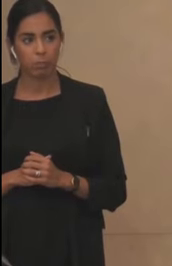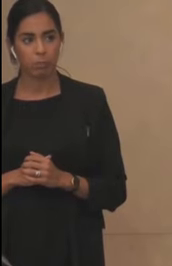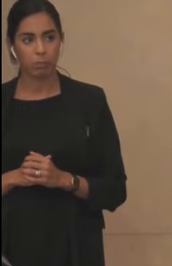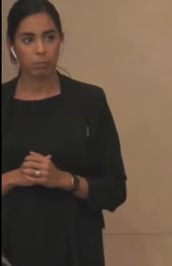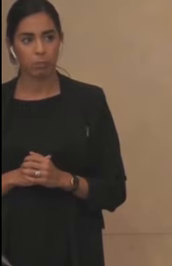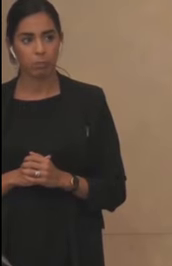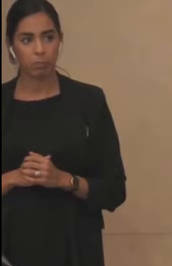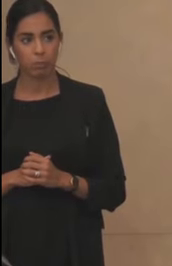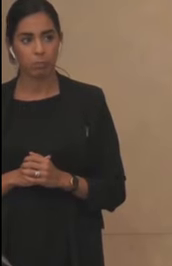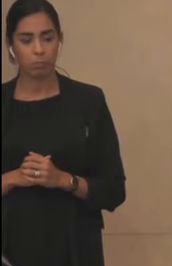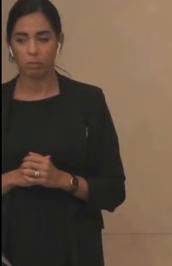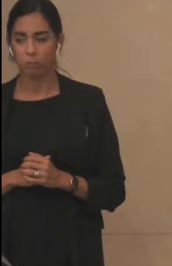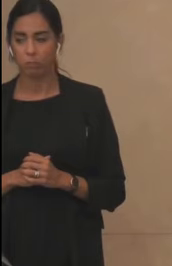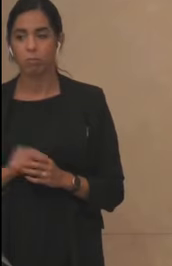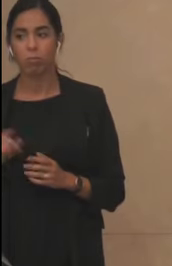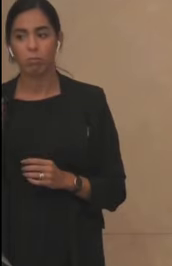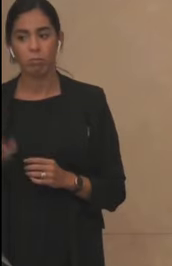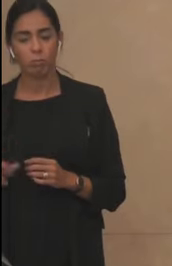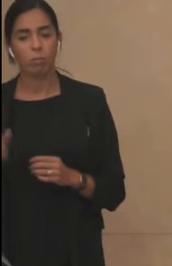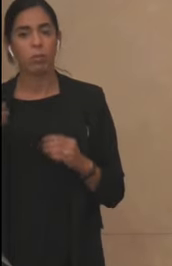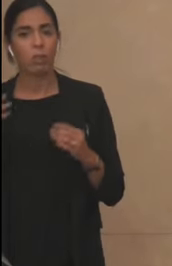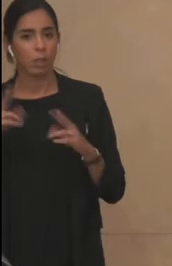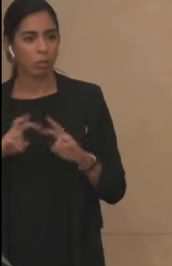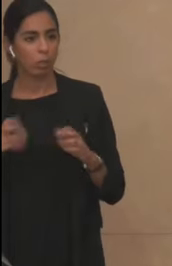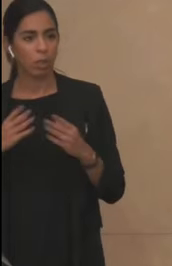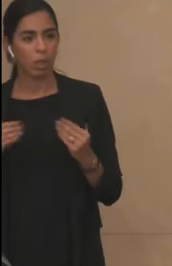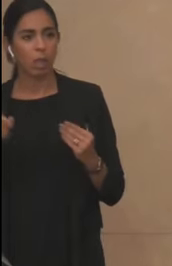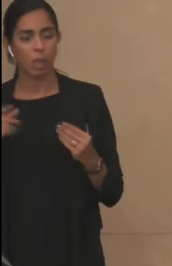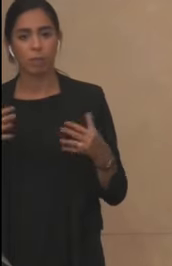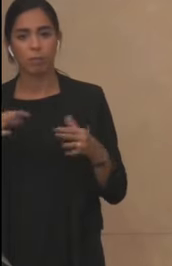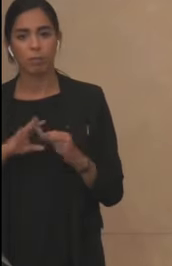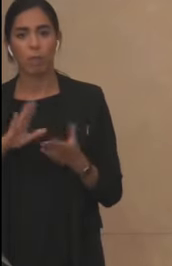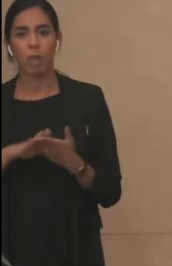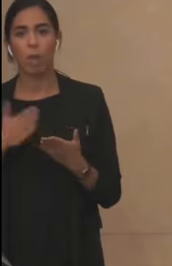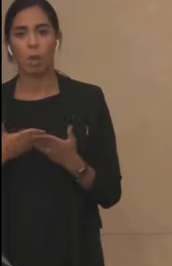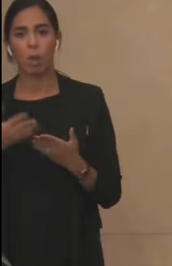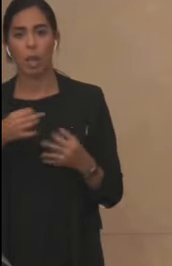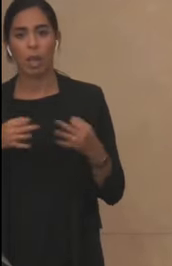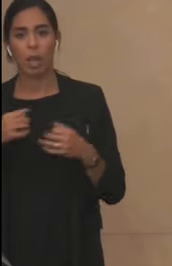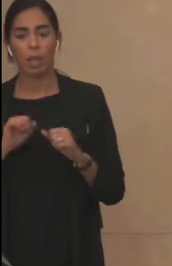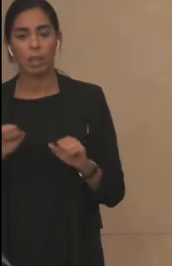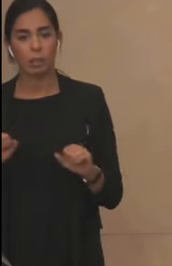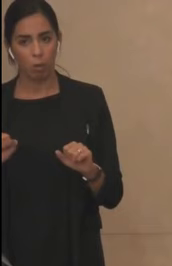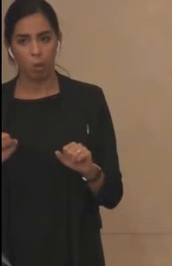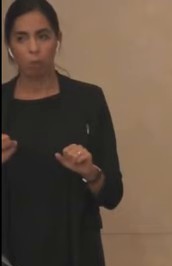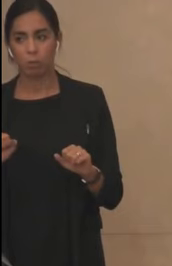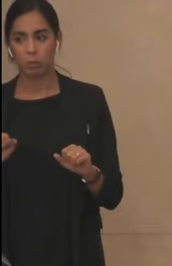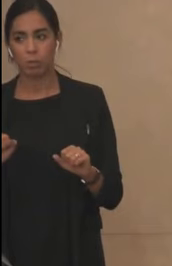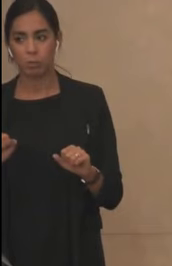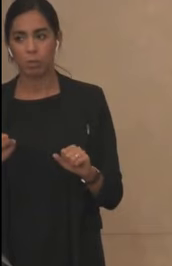Pooja sta facendo anche moltissime ricerche sui valori degli anticorpi dopo